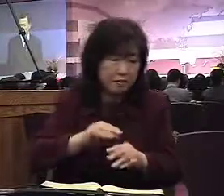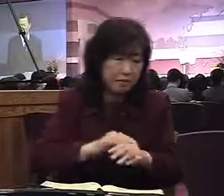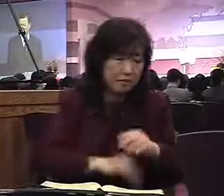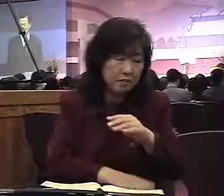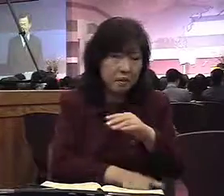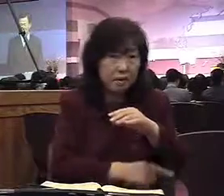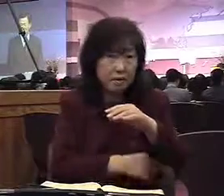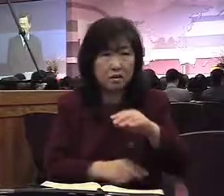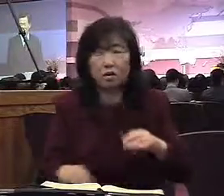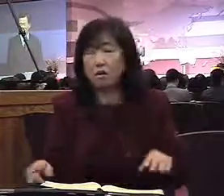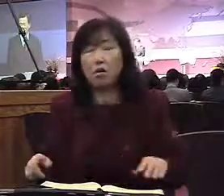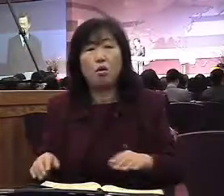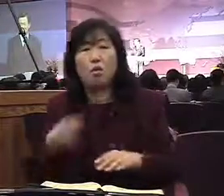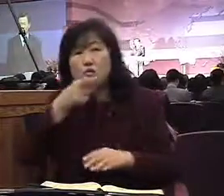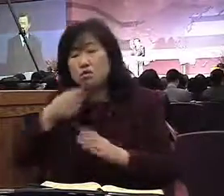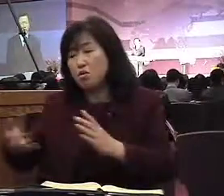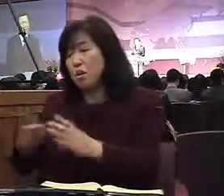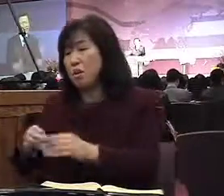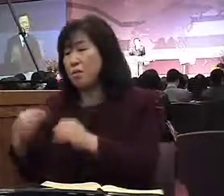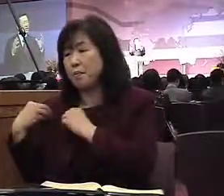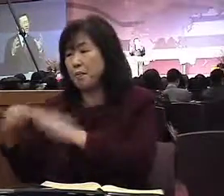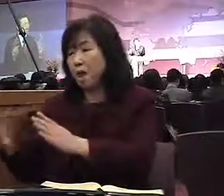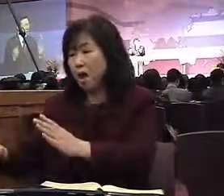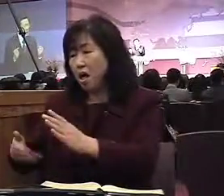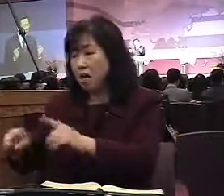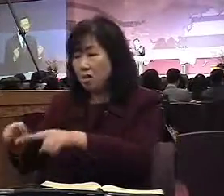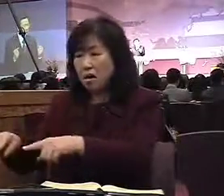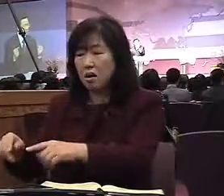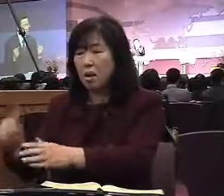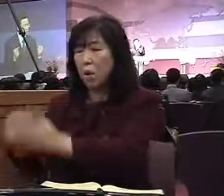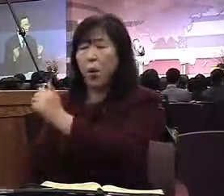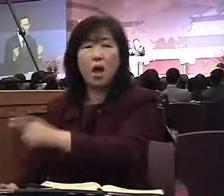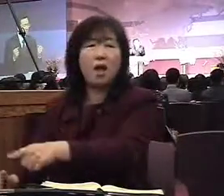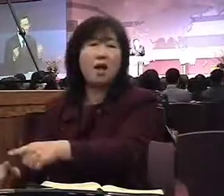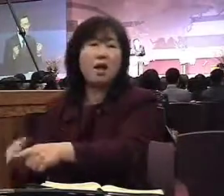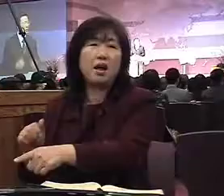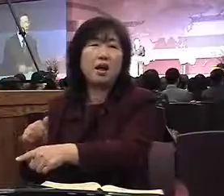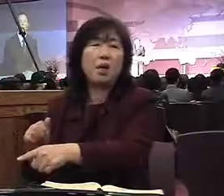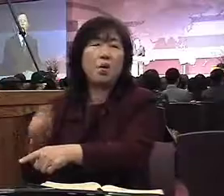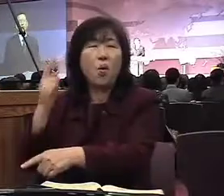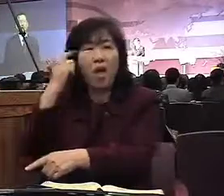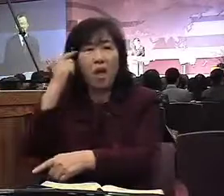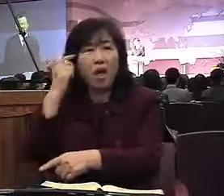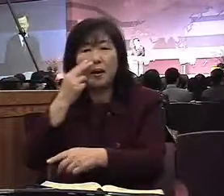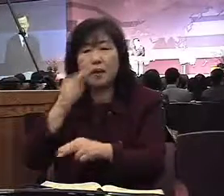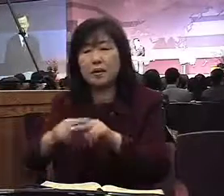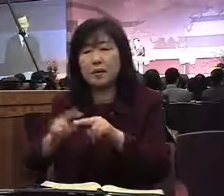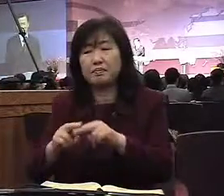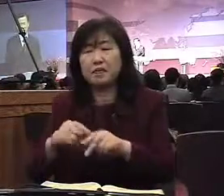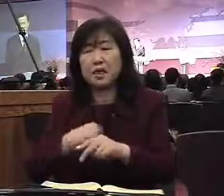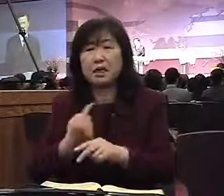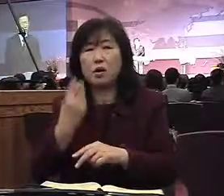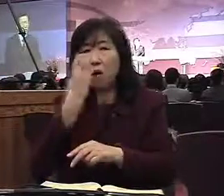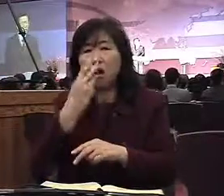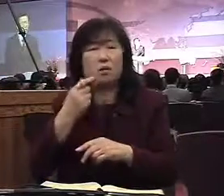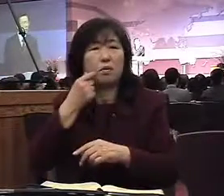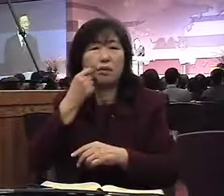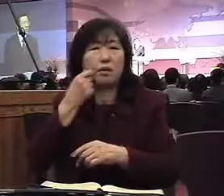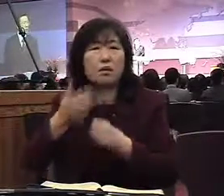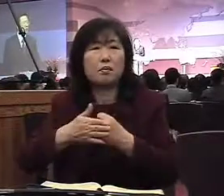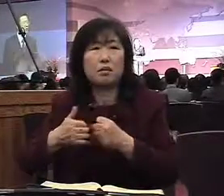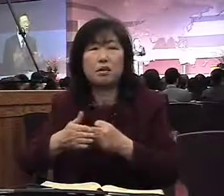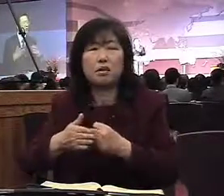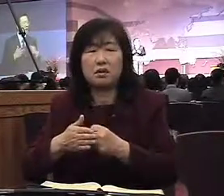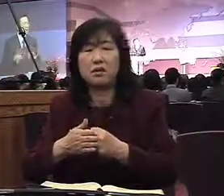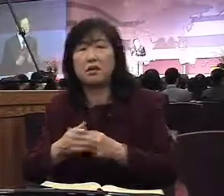빠져 죽었다는 겁니다. 여러분요, 우리 그리스도인들은 바로 이 오리와 같습니다.